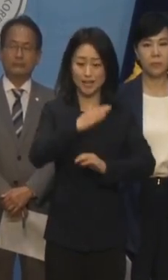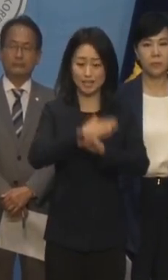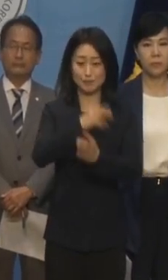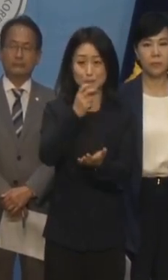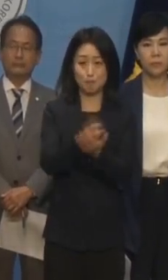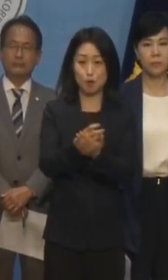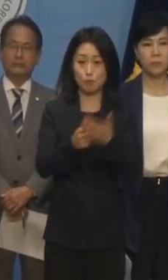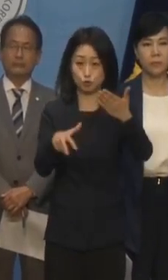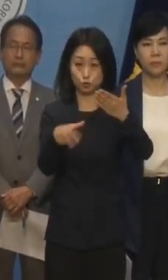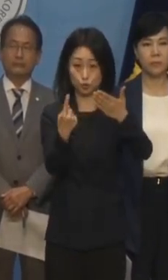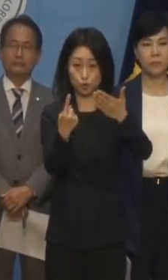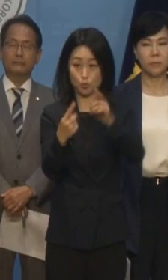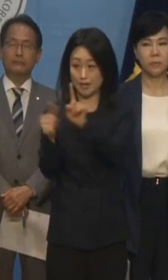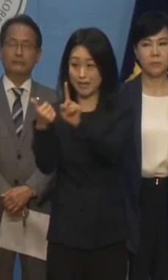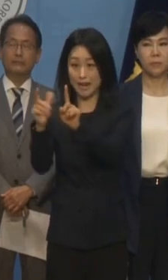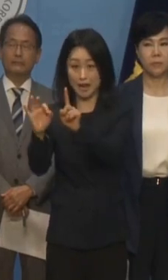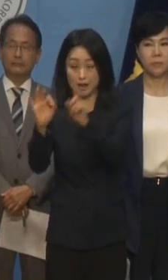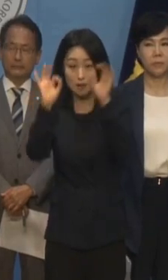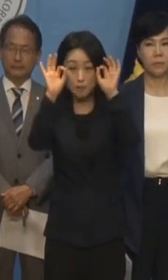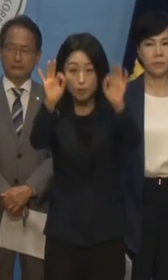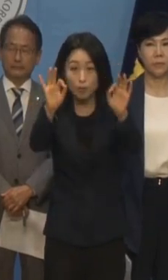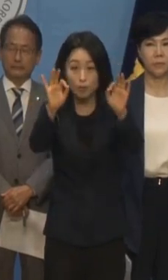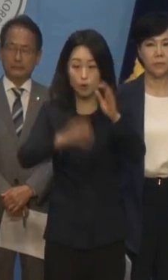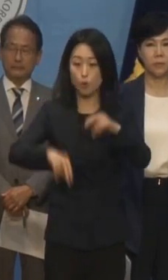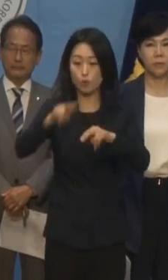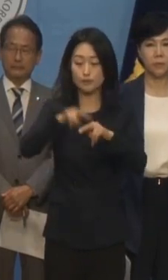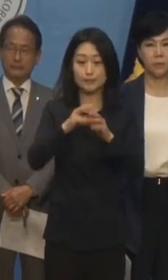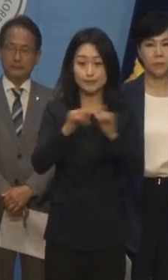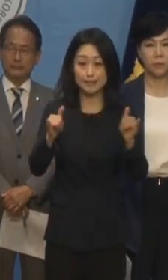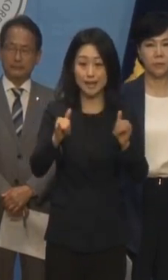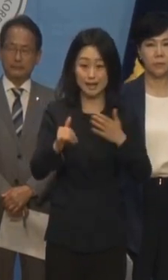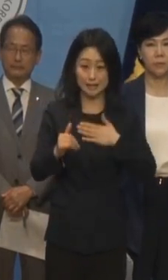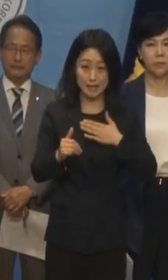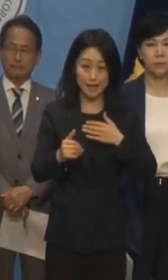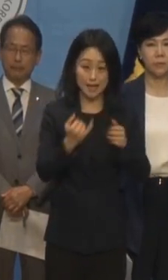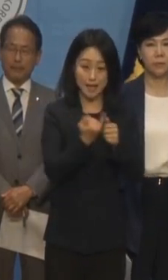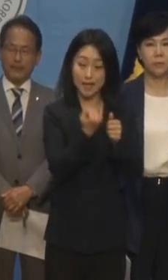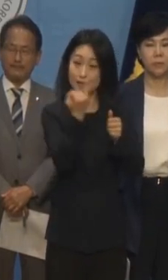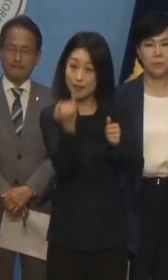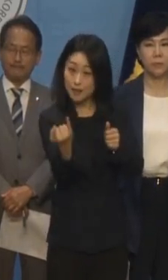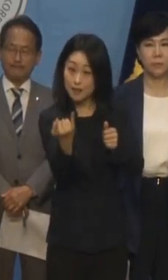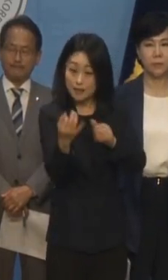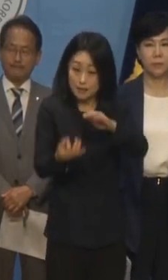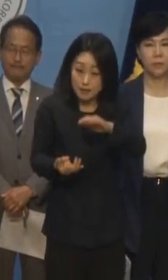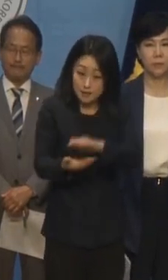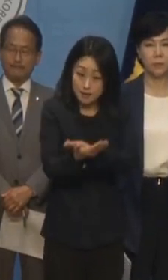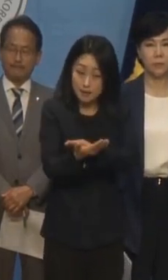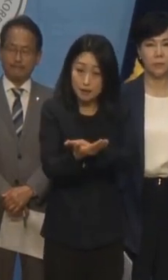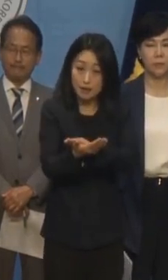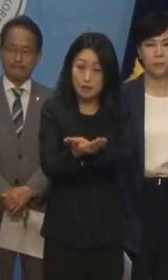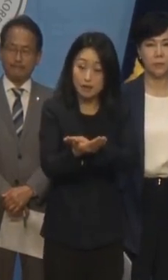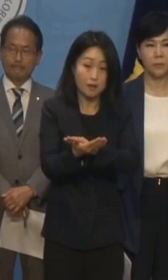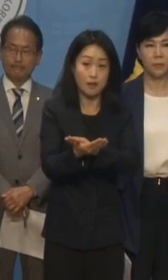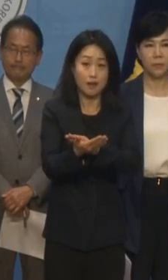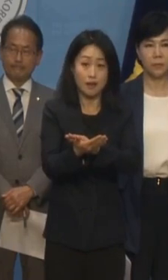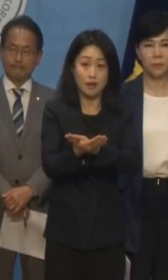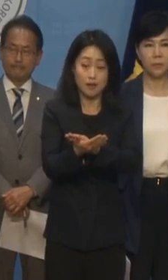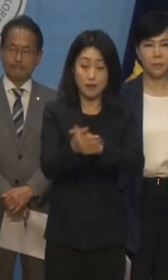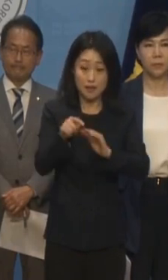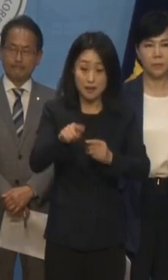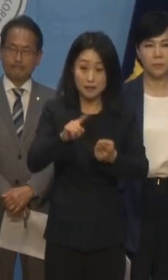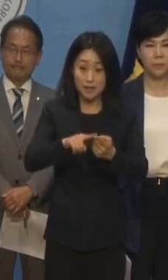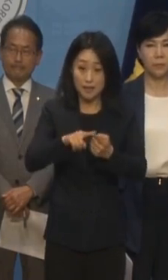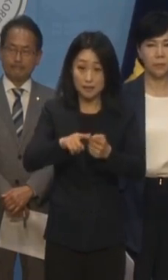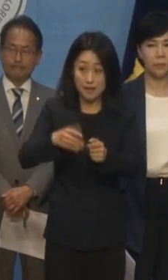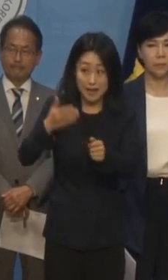청탁금지법 제9조 제1항에 따르면 공직자는 자신의 배우자가 수수금지 금품 등을 받거나 그